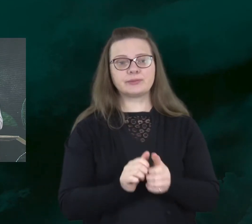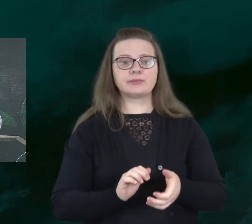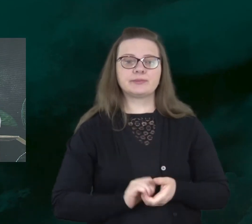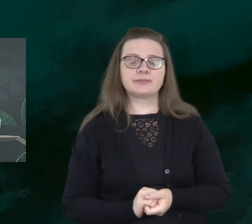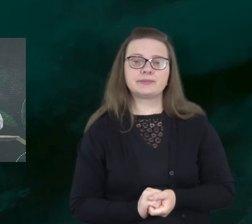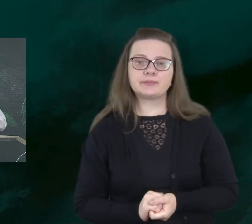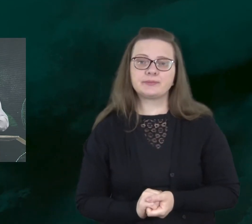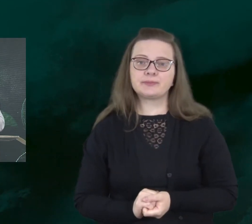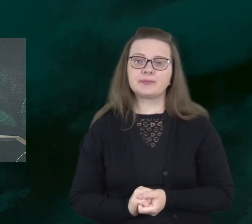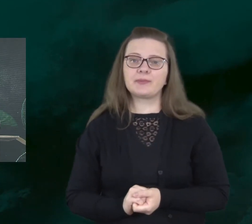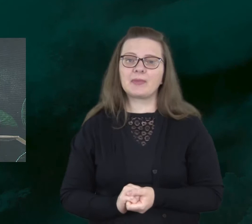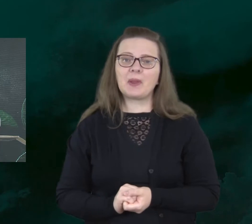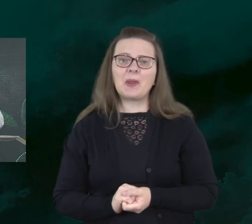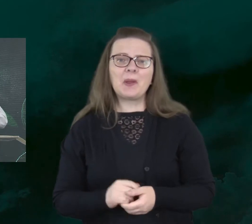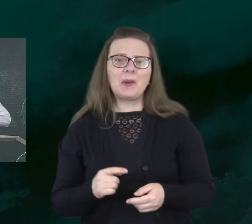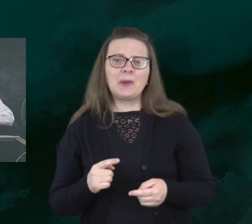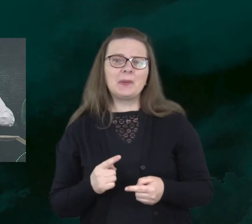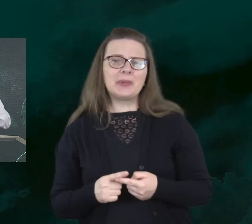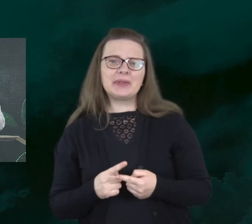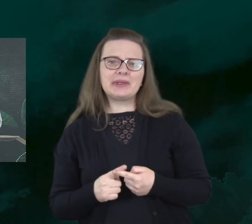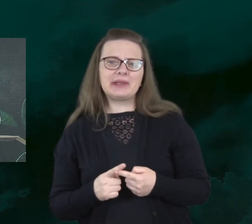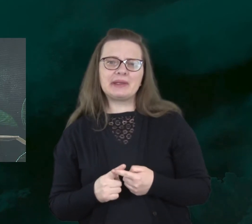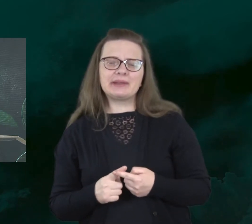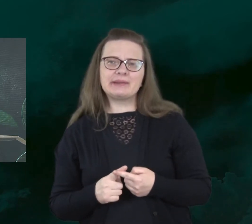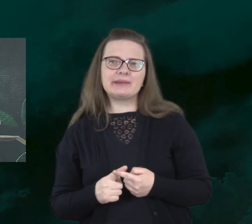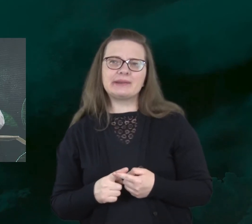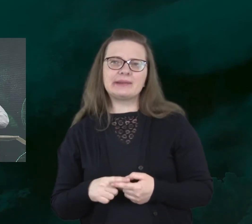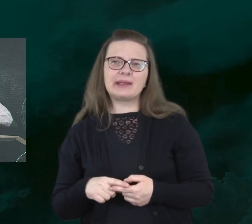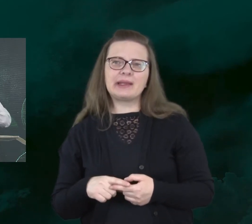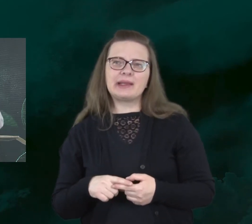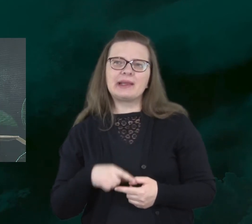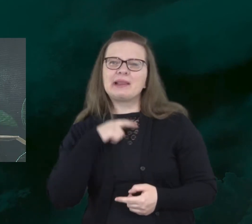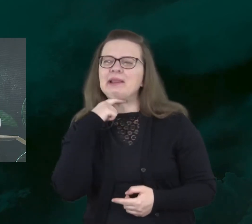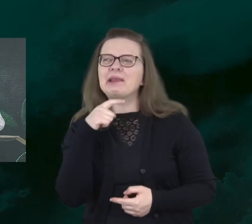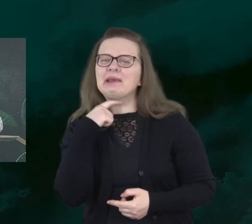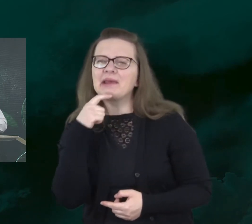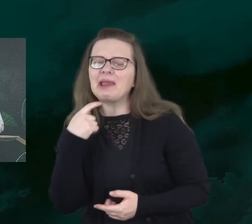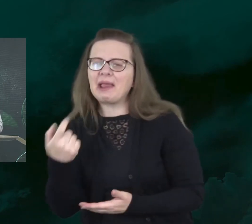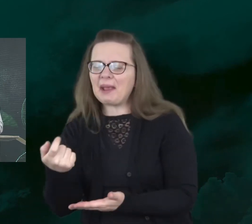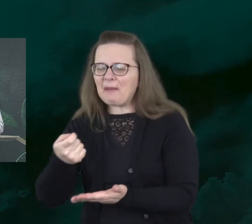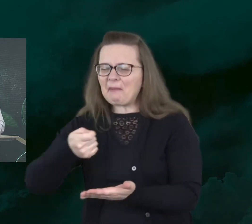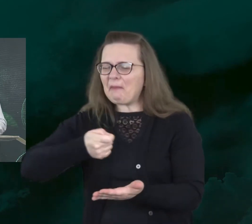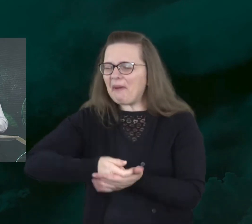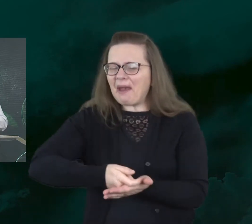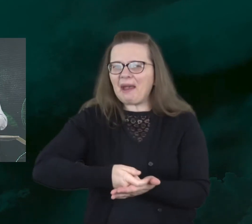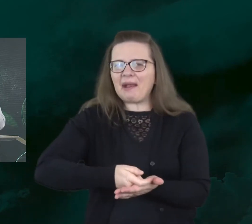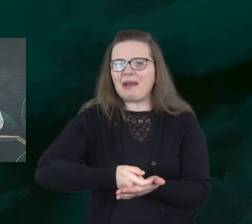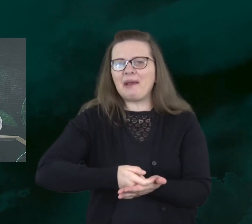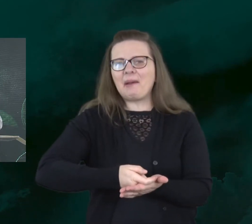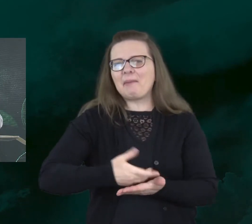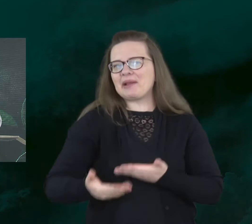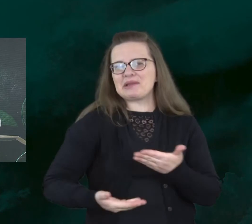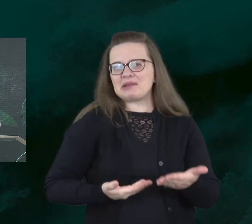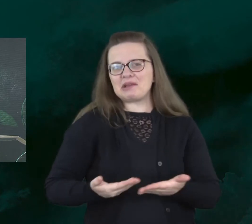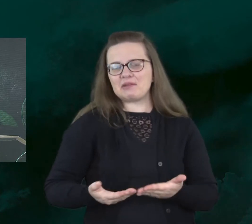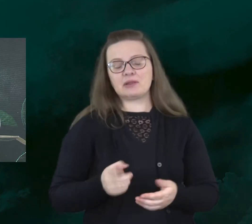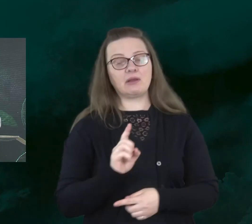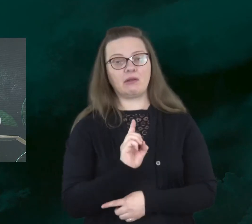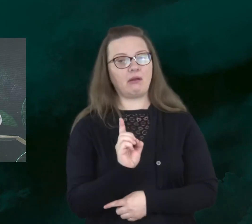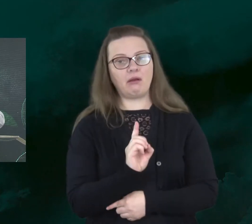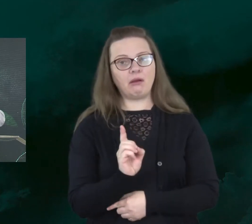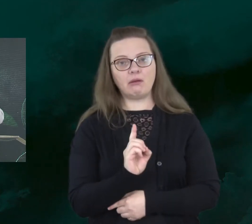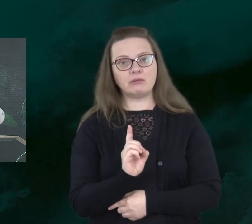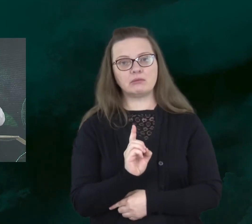aqui porque alguém paga bem para ele, ou alguém o agrada, ou alguém o exalta. Não está para isso. Ele está aqui